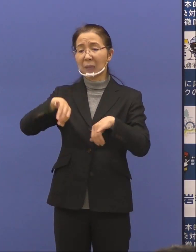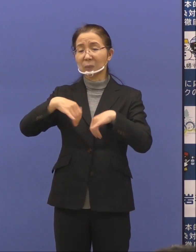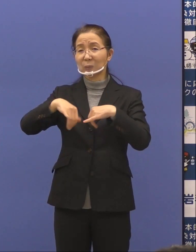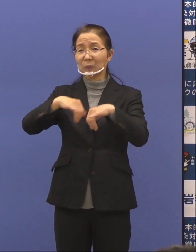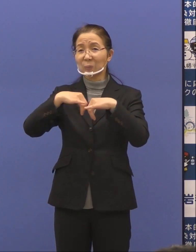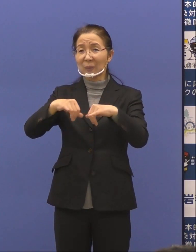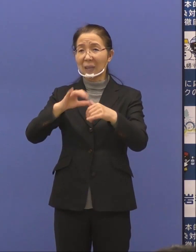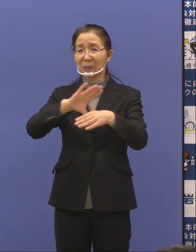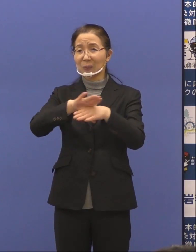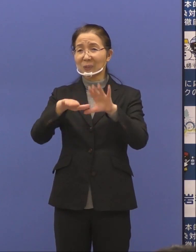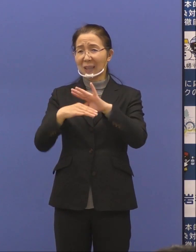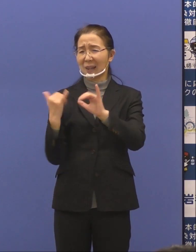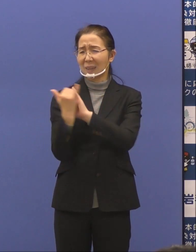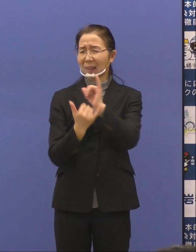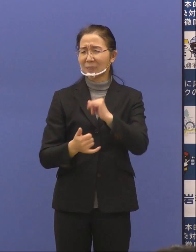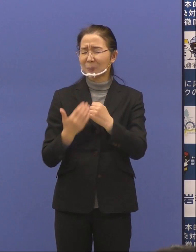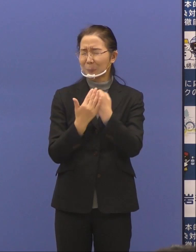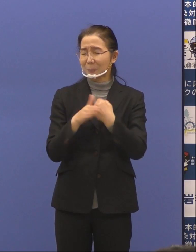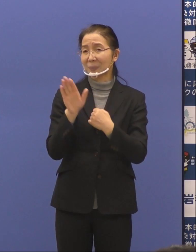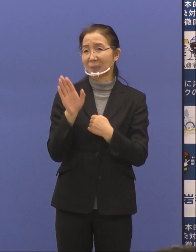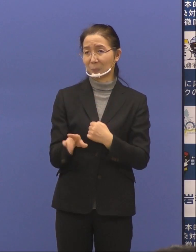り、そして、